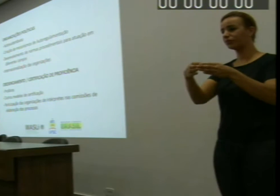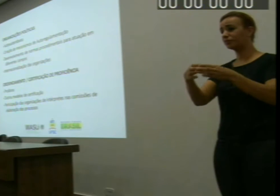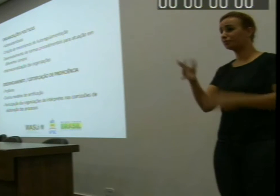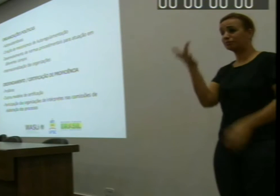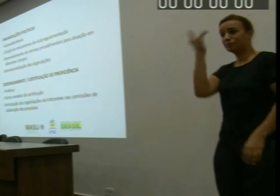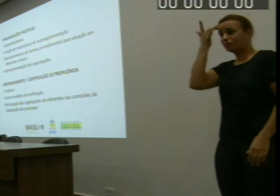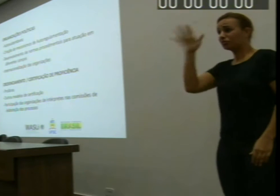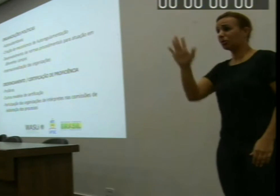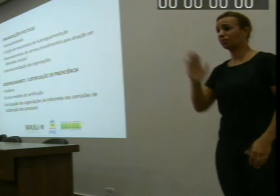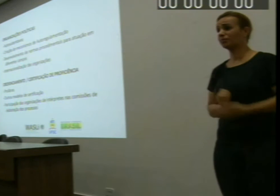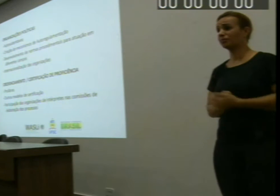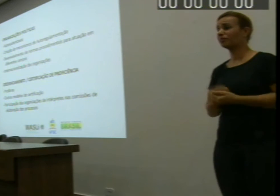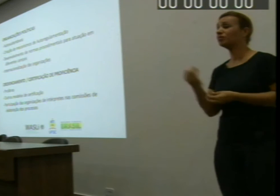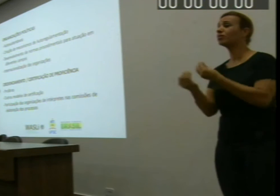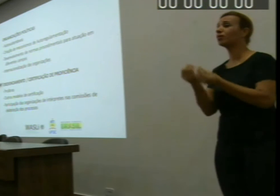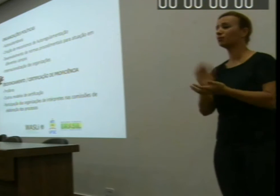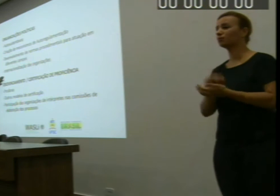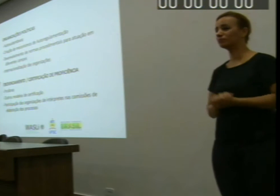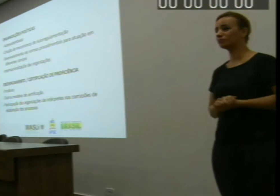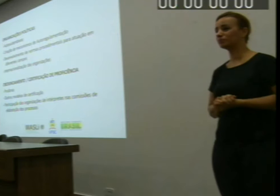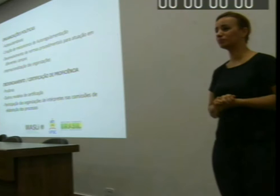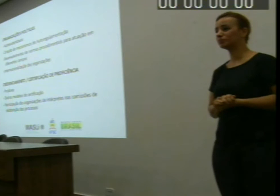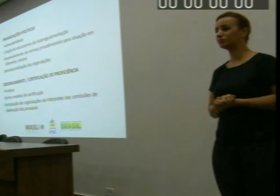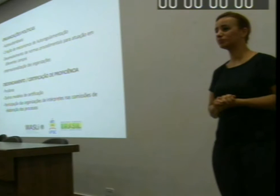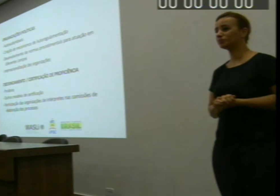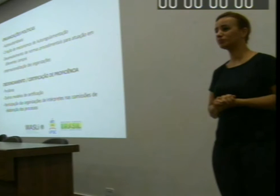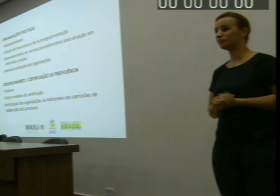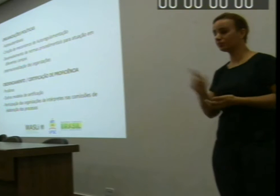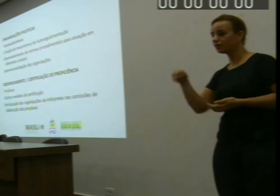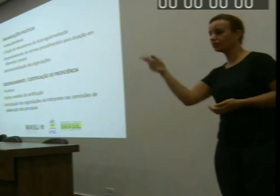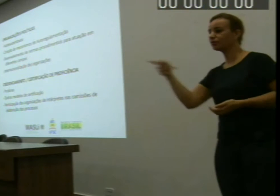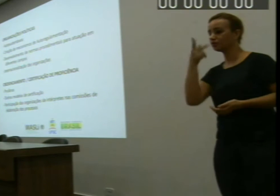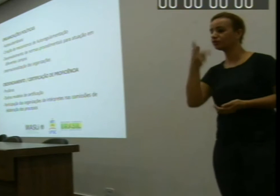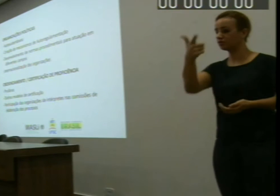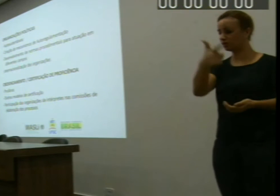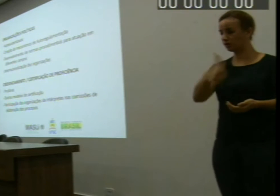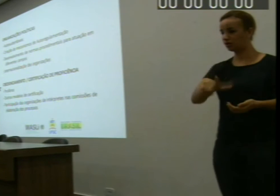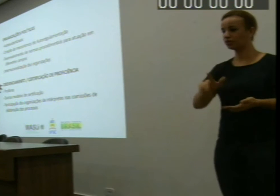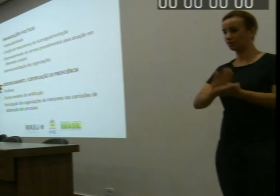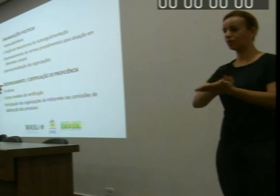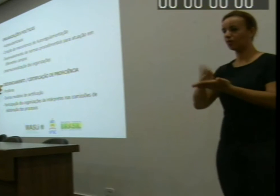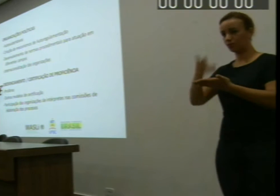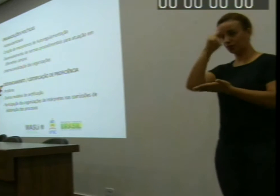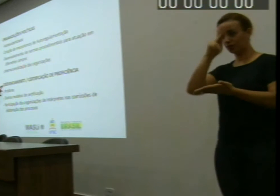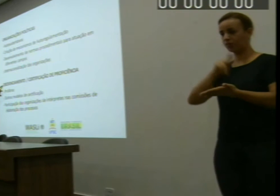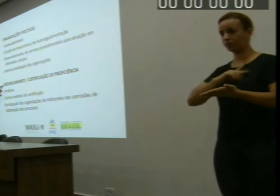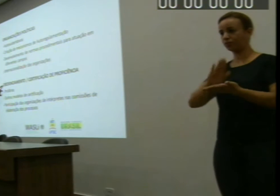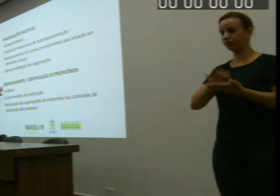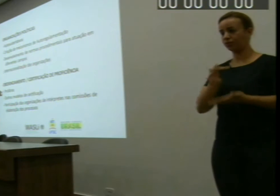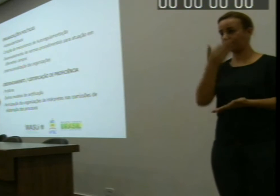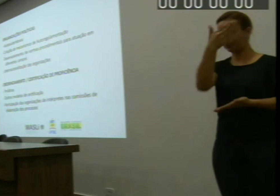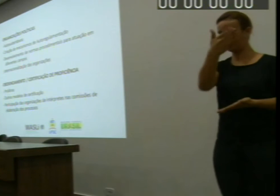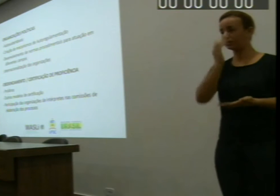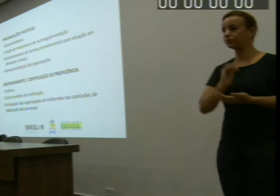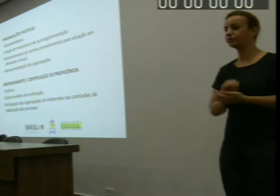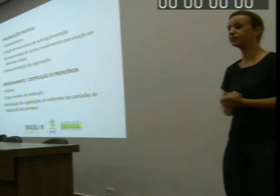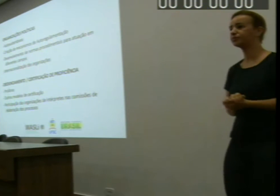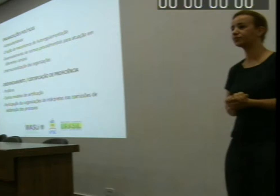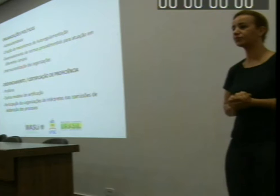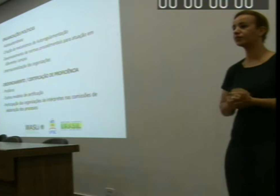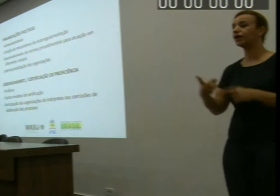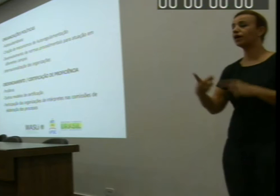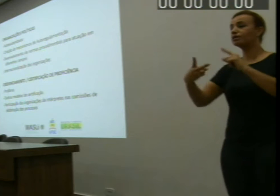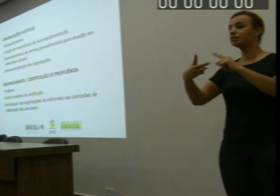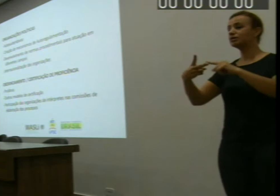linguísticas eu vou voltar a falar disso também como aspecto eh do próprio intérprete mais adiante segundo